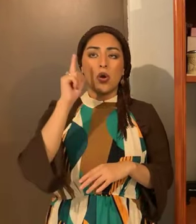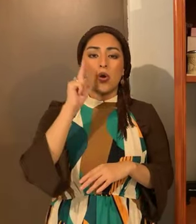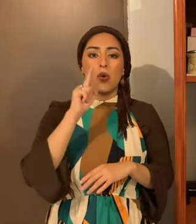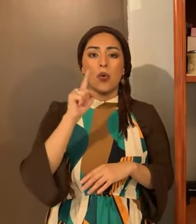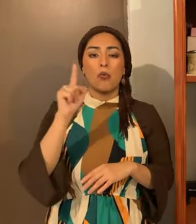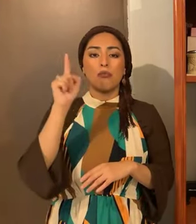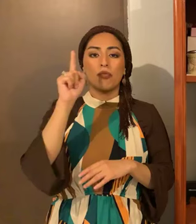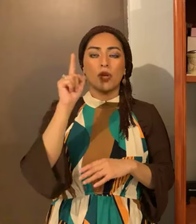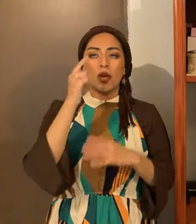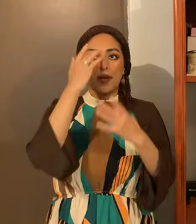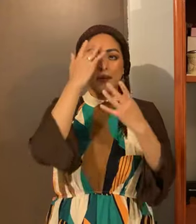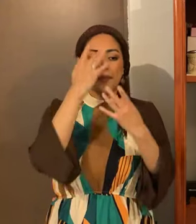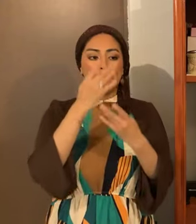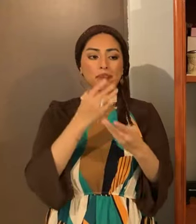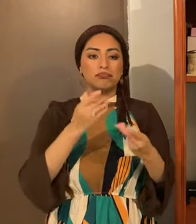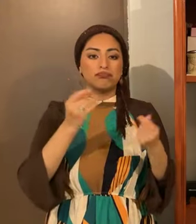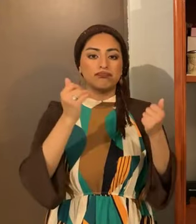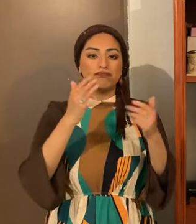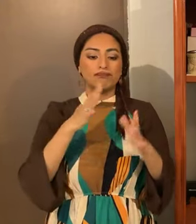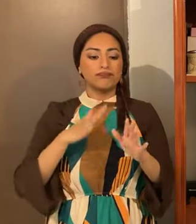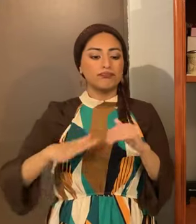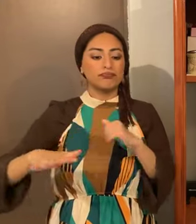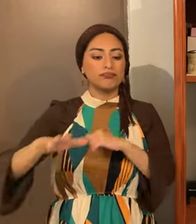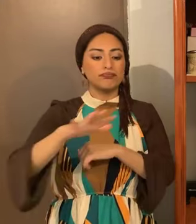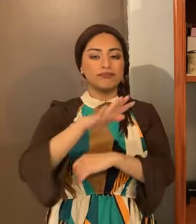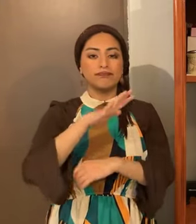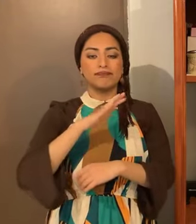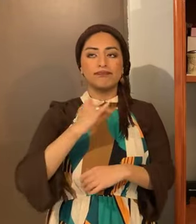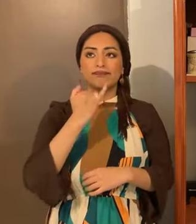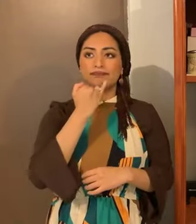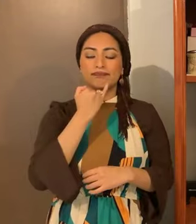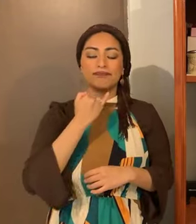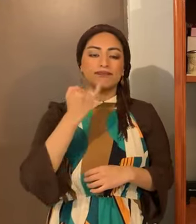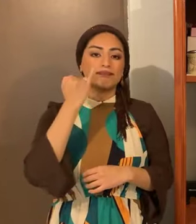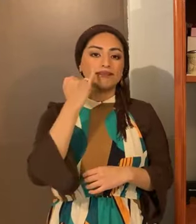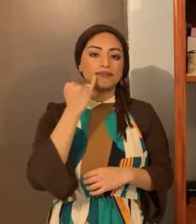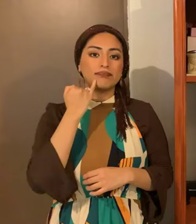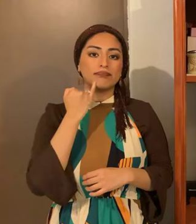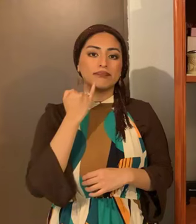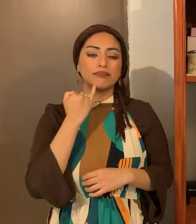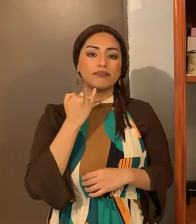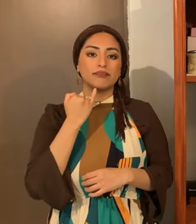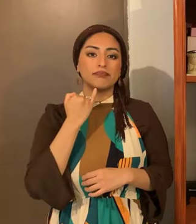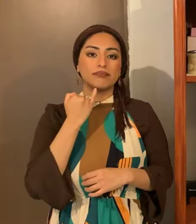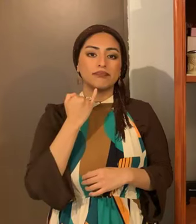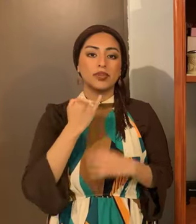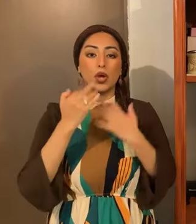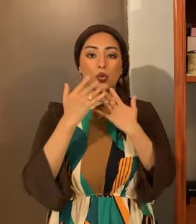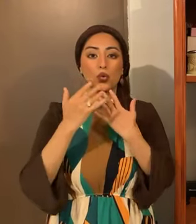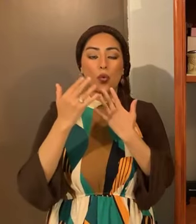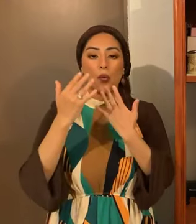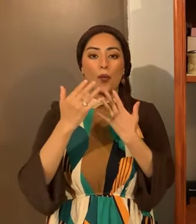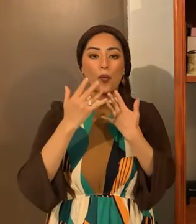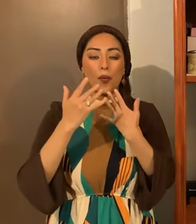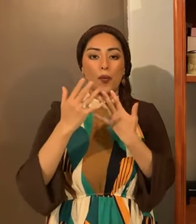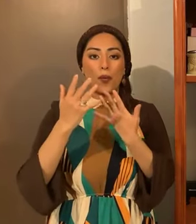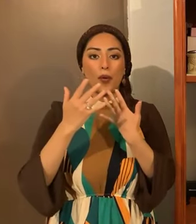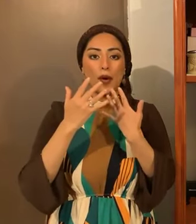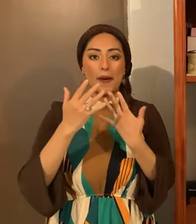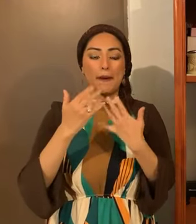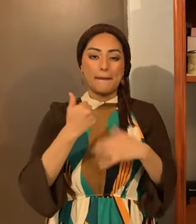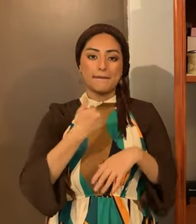Rofe Chole, Amo Israel. Eso es una melodía, amados ahí.